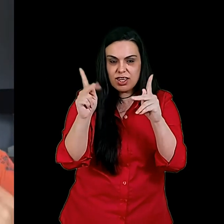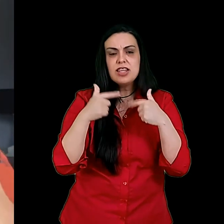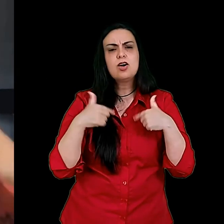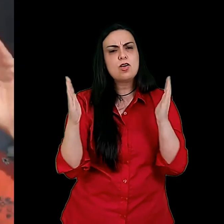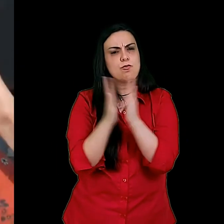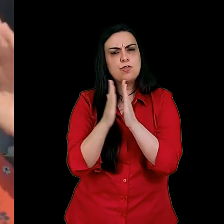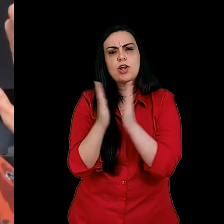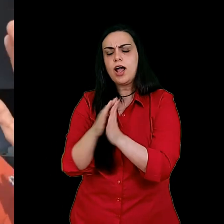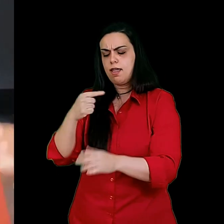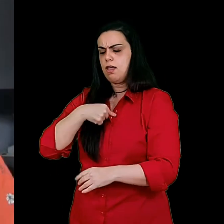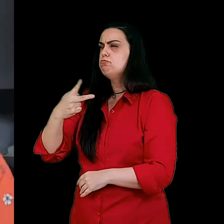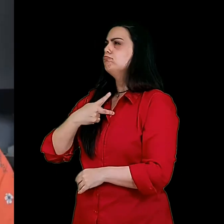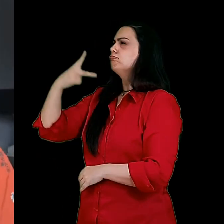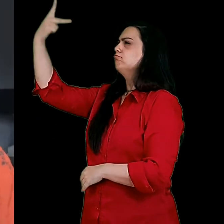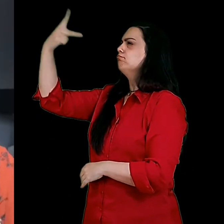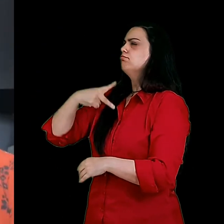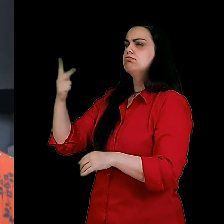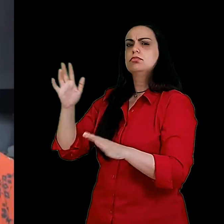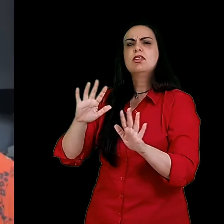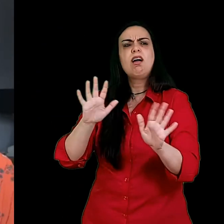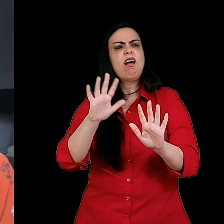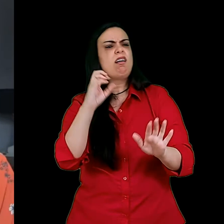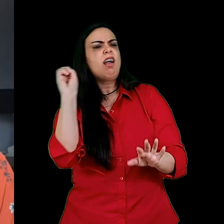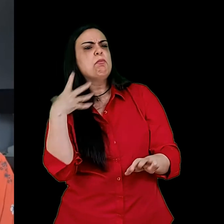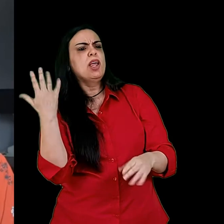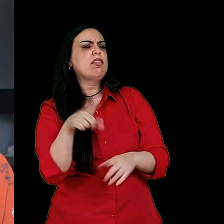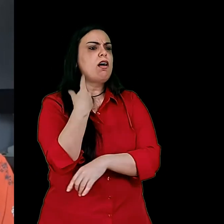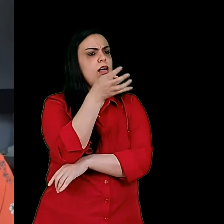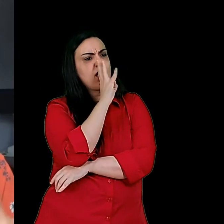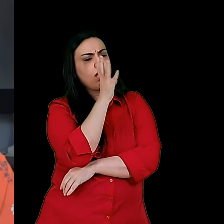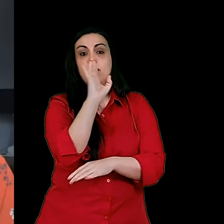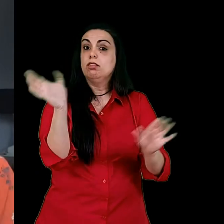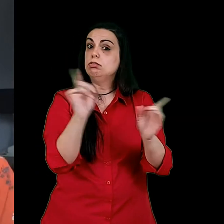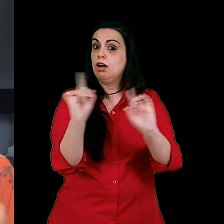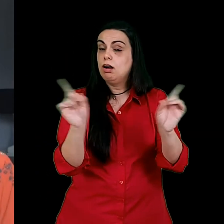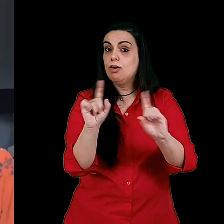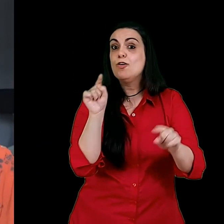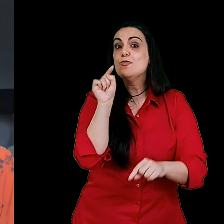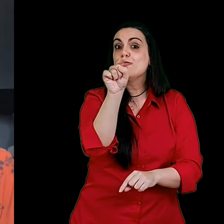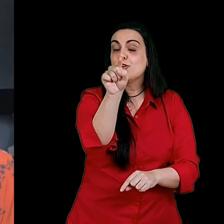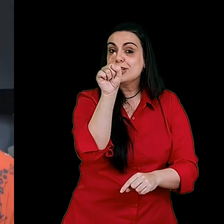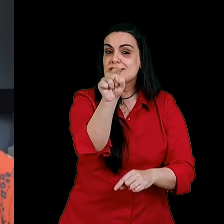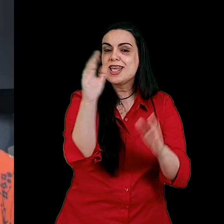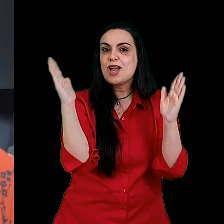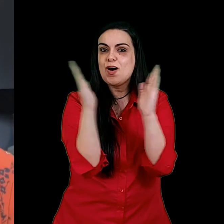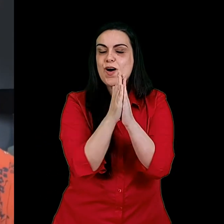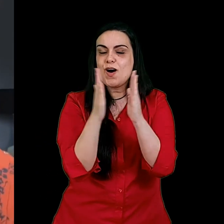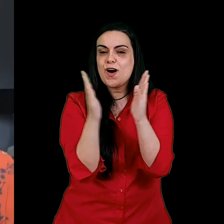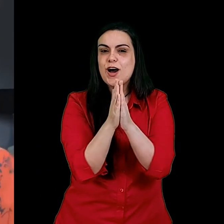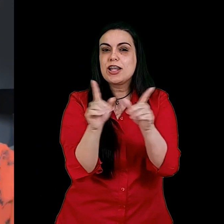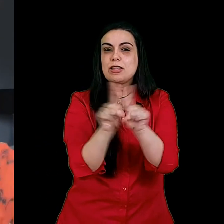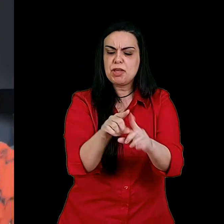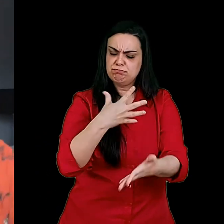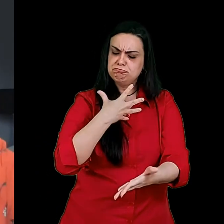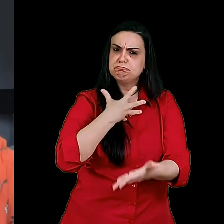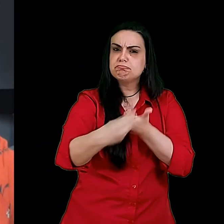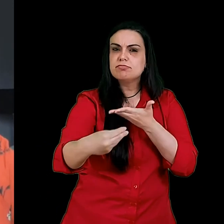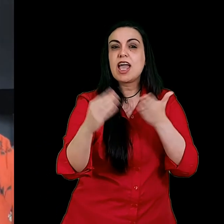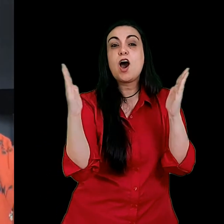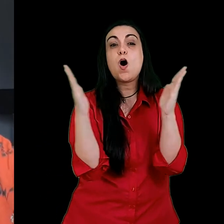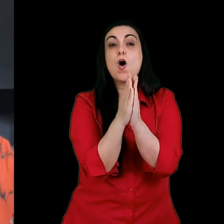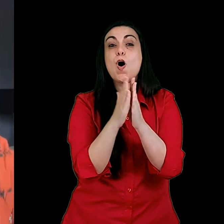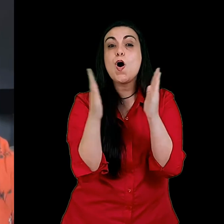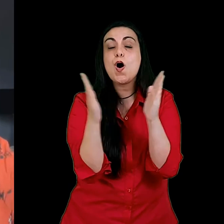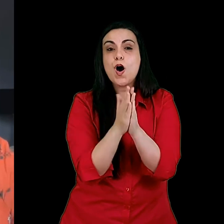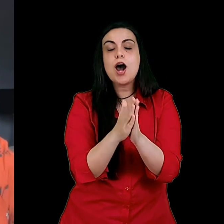pessoa. Eu e Deus. Camille, e a gente aqui do lado vai ficar assistindo? Não. Você vai orar e vai reproduzir. É uma